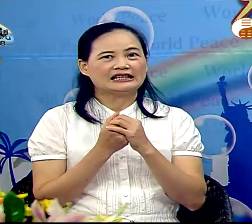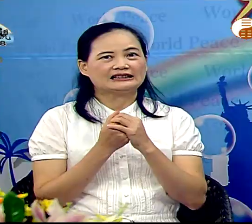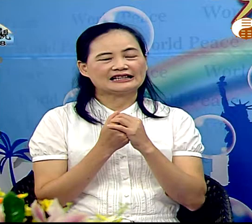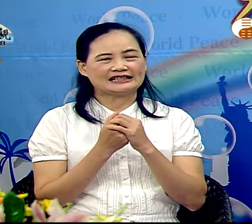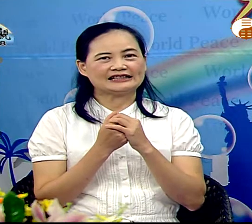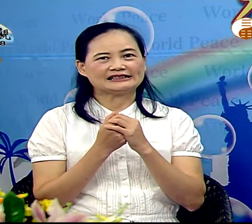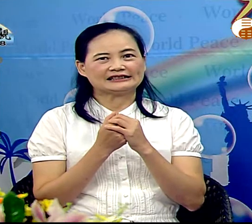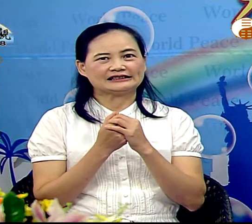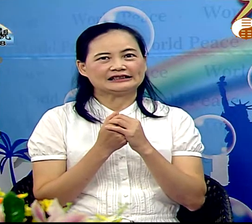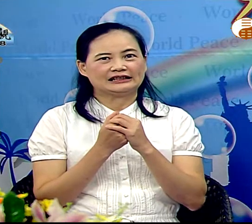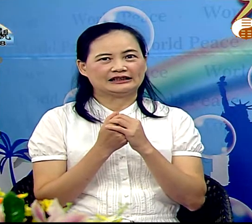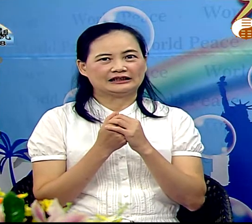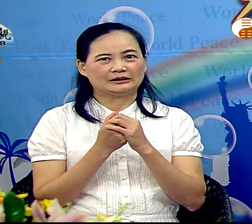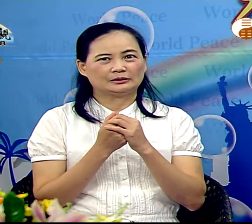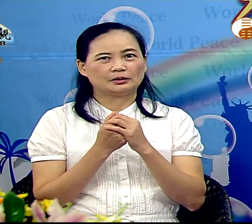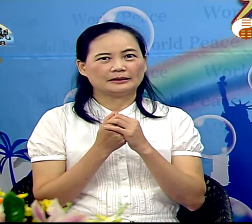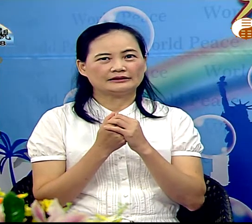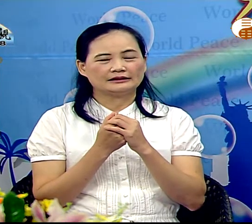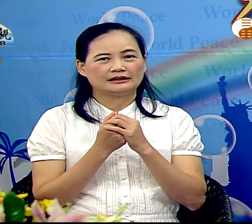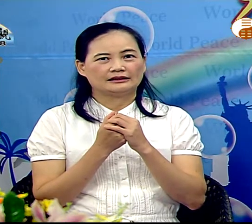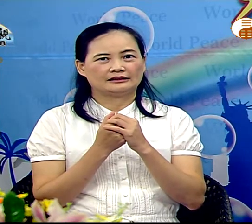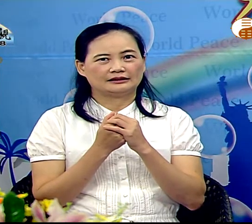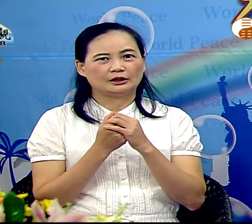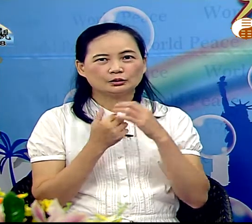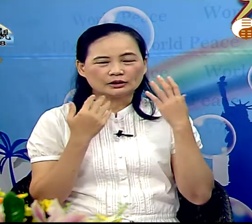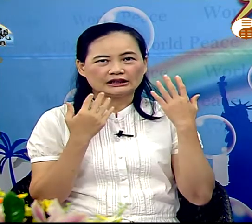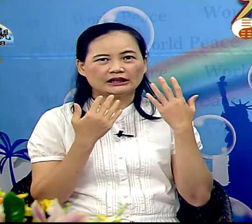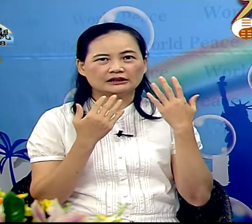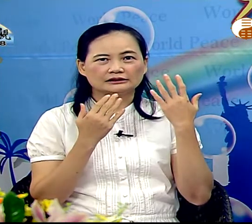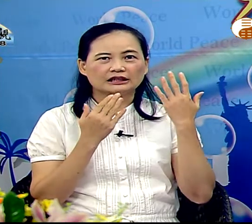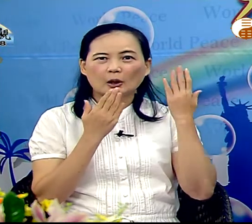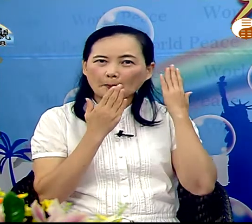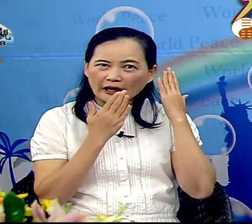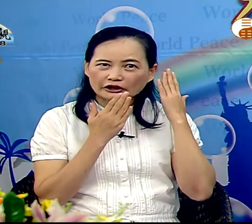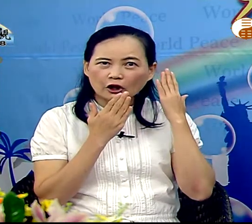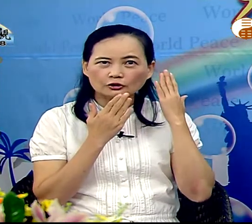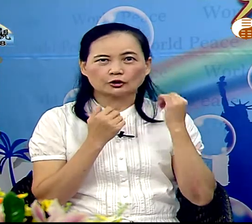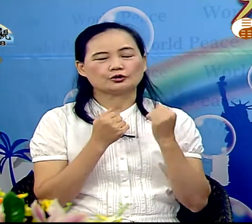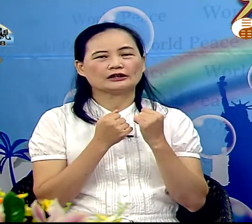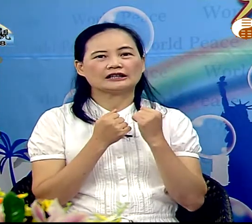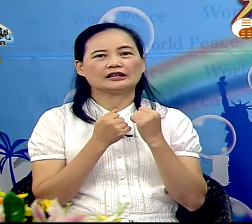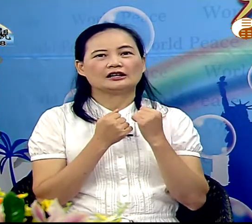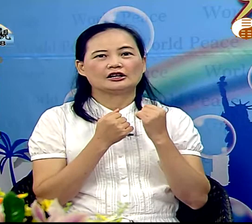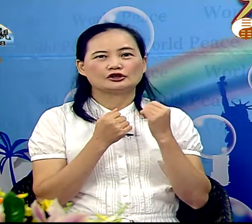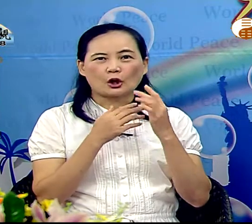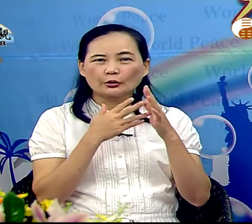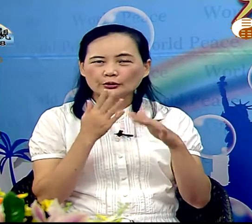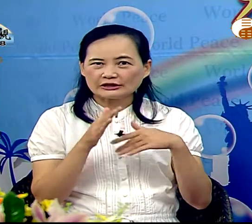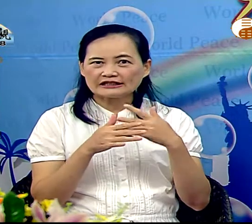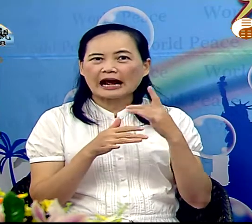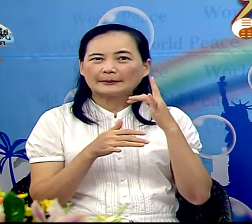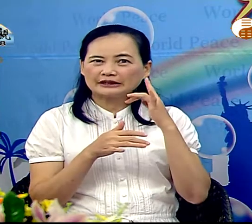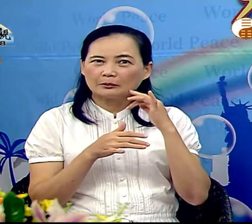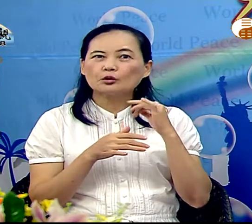那其实我们很多的这个聋朋友都觉得手语是他们的母